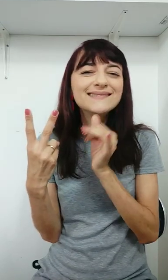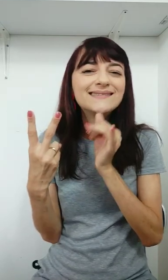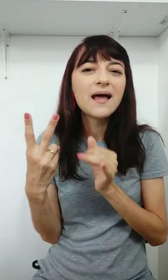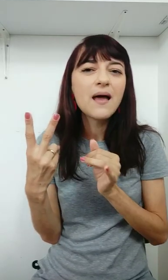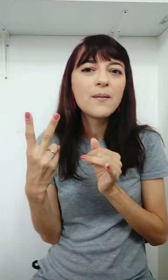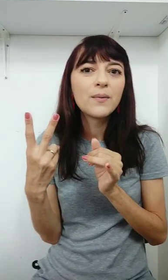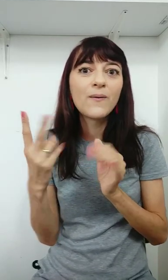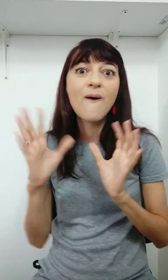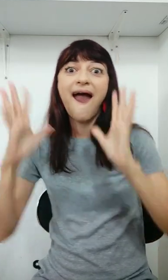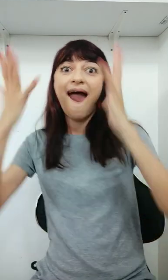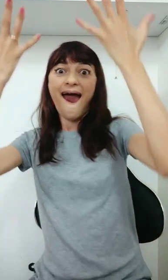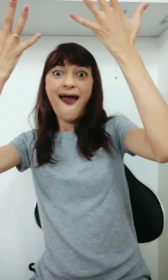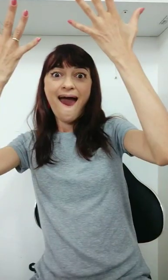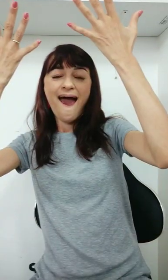empatia pelo seu igual, tá?